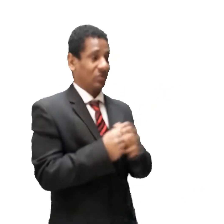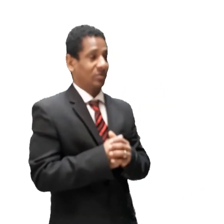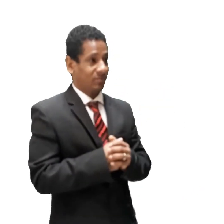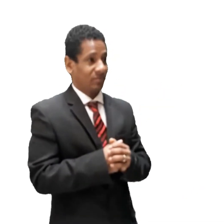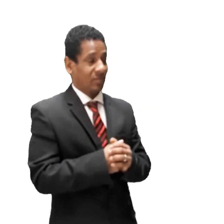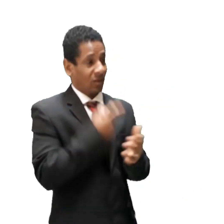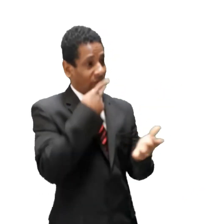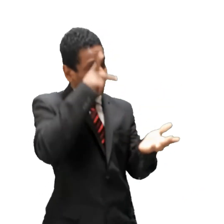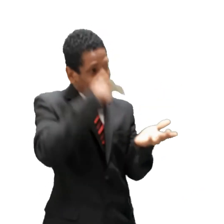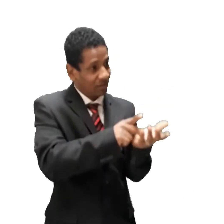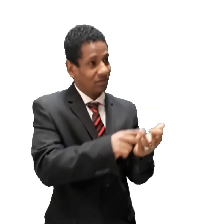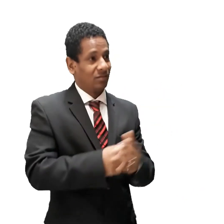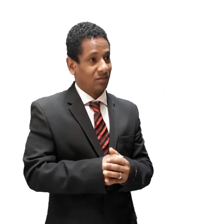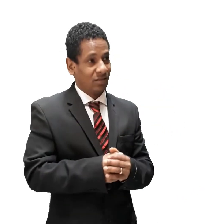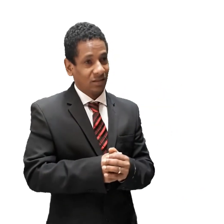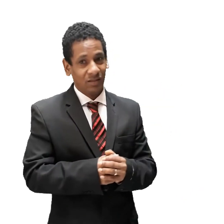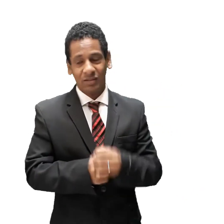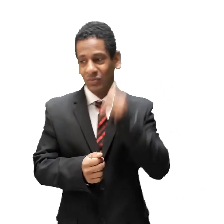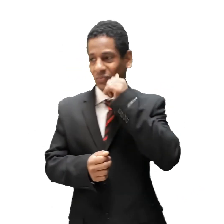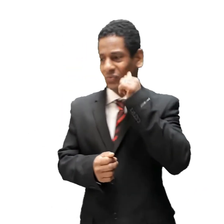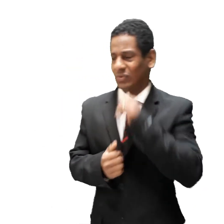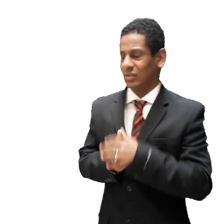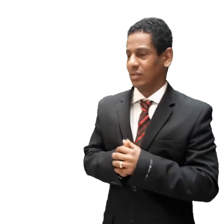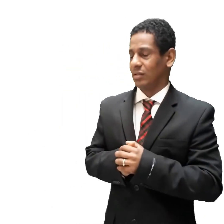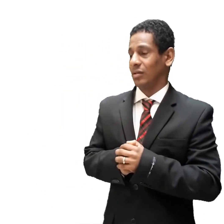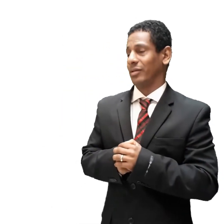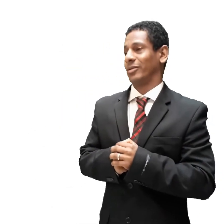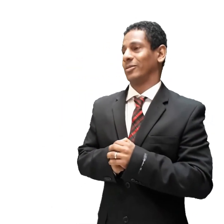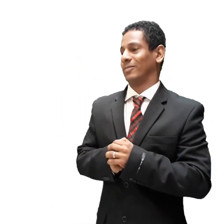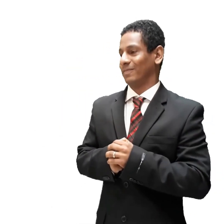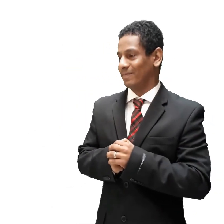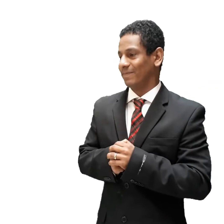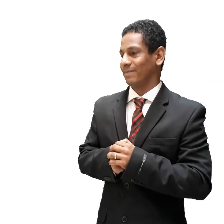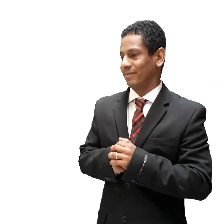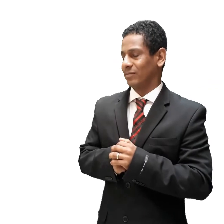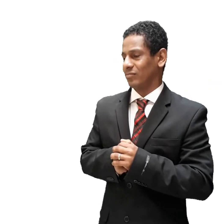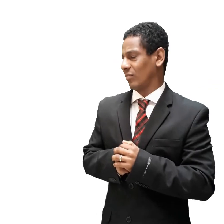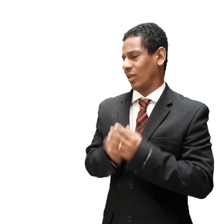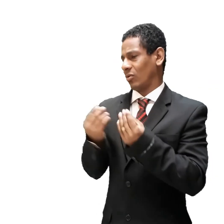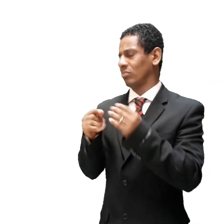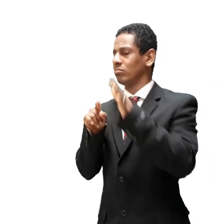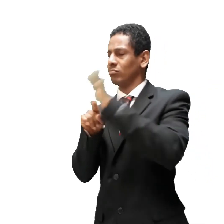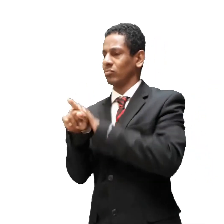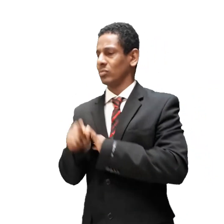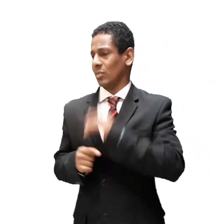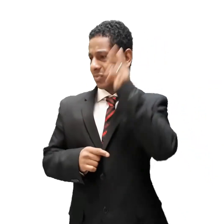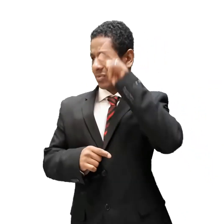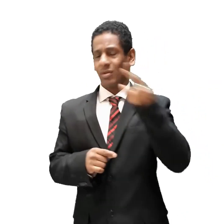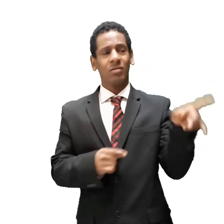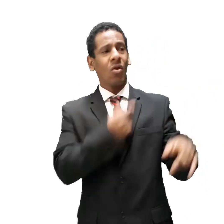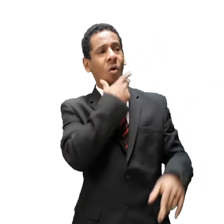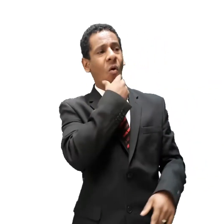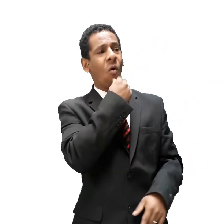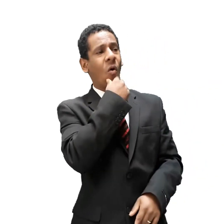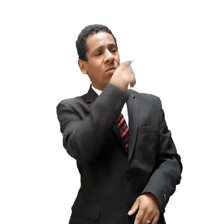verdade. E a mulher samaritana disse: vejo que és profeta.